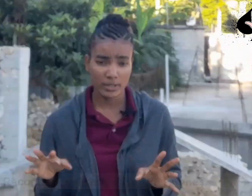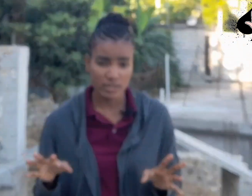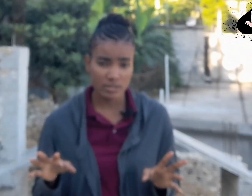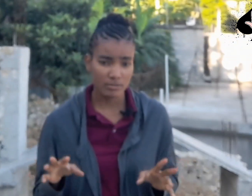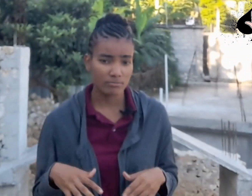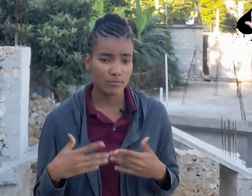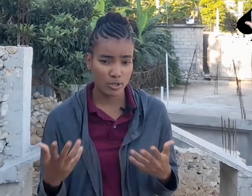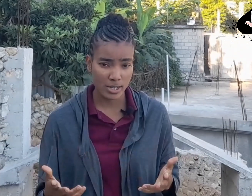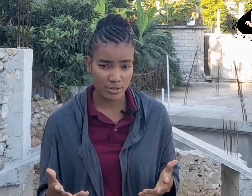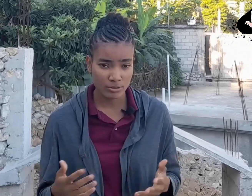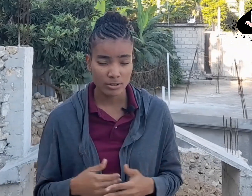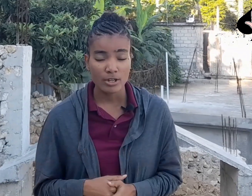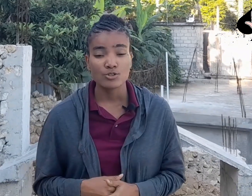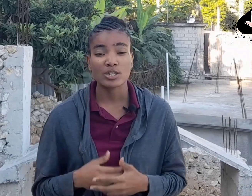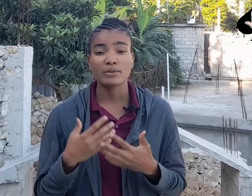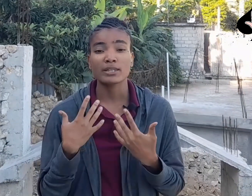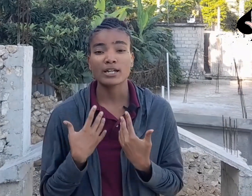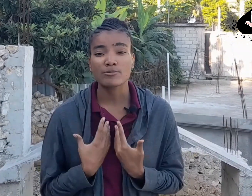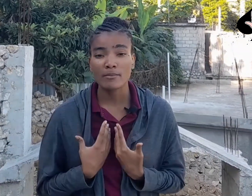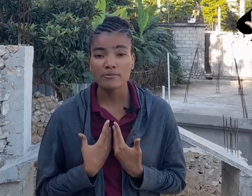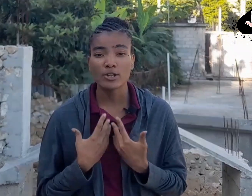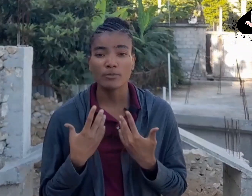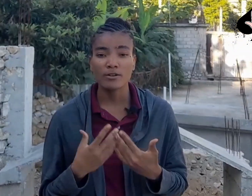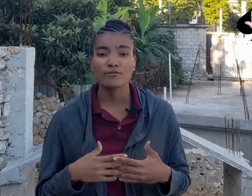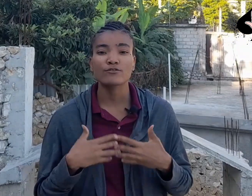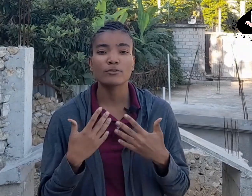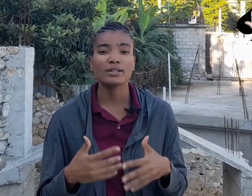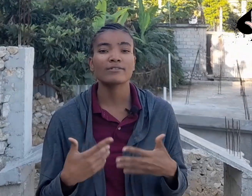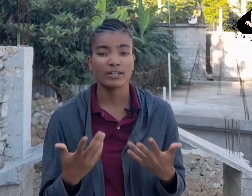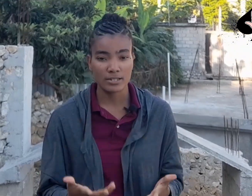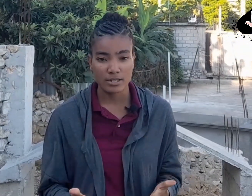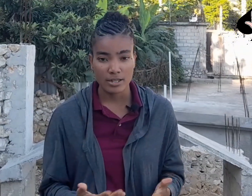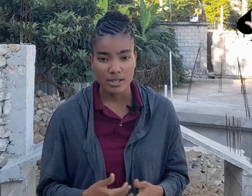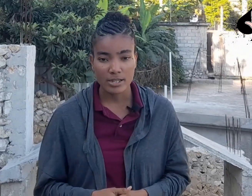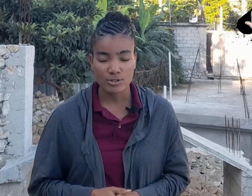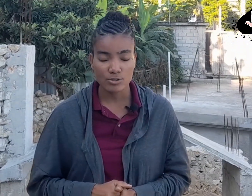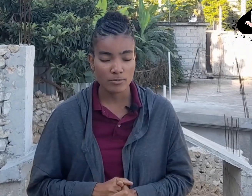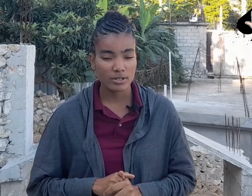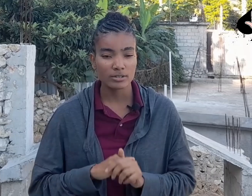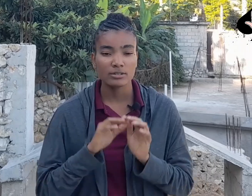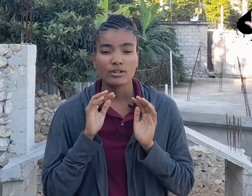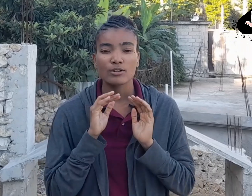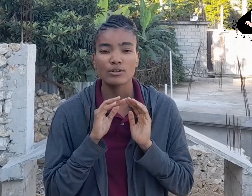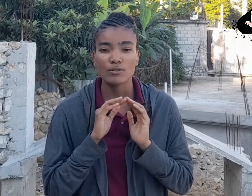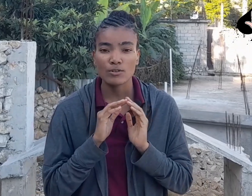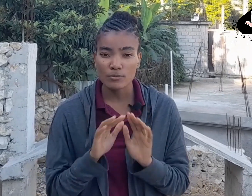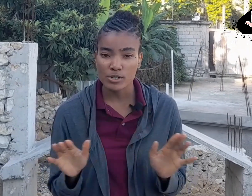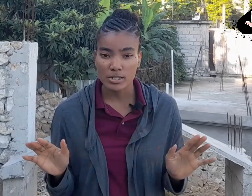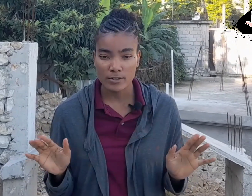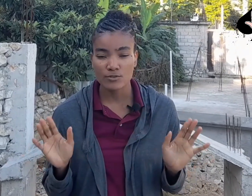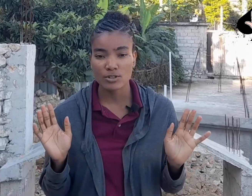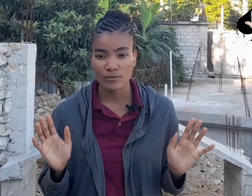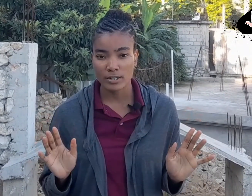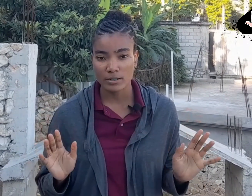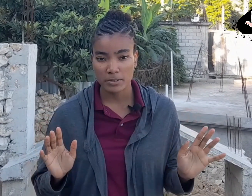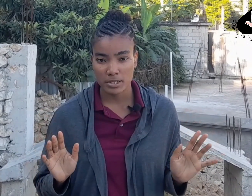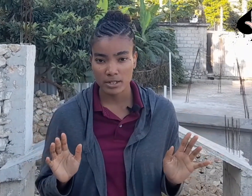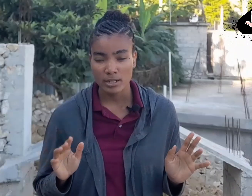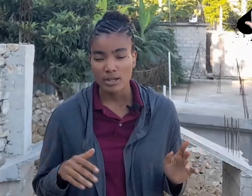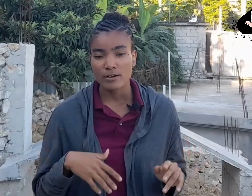compétences, mémorisation. Ce qui m'intéresse moi-même, c'est comment vous formez les phrases. C'est justement l'objectif du niveau intermédiaire,